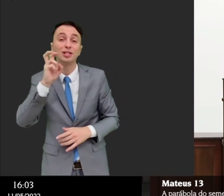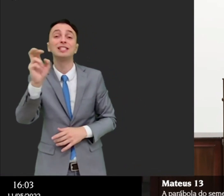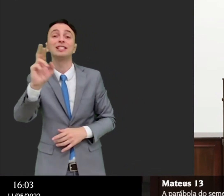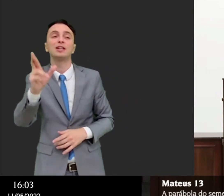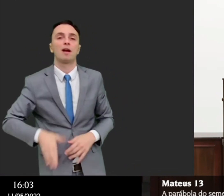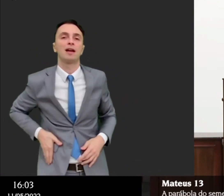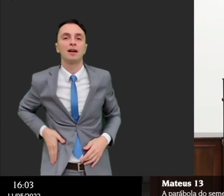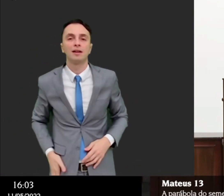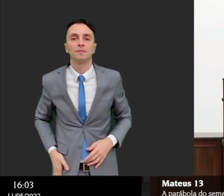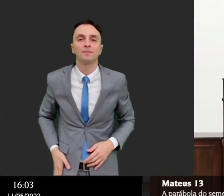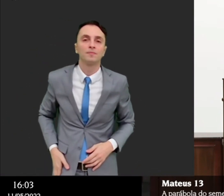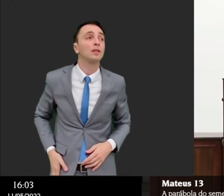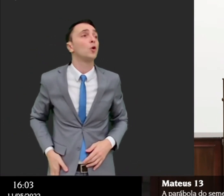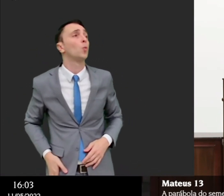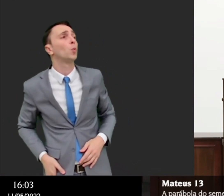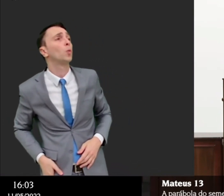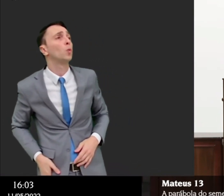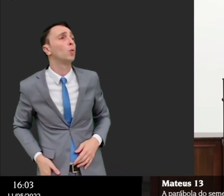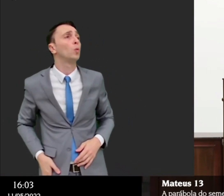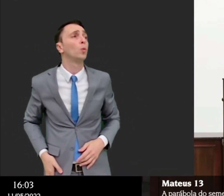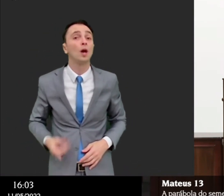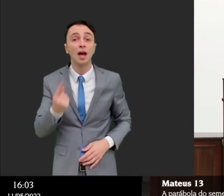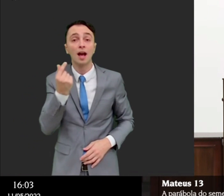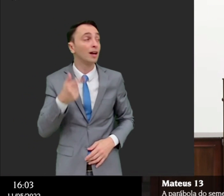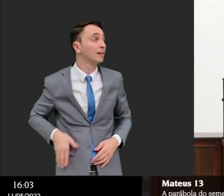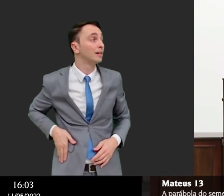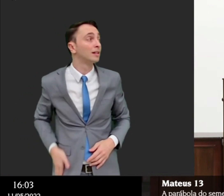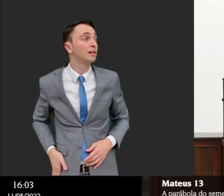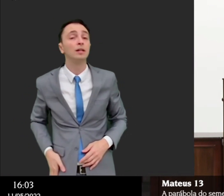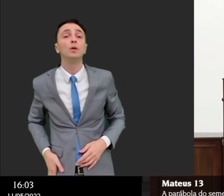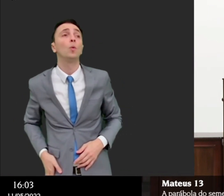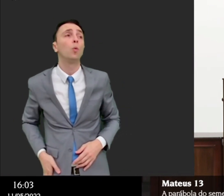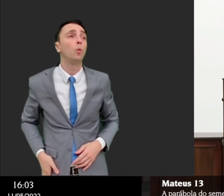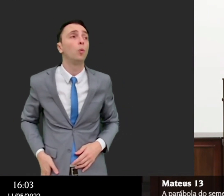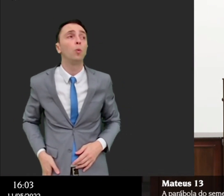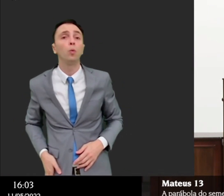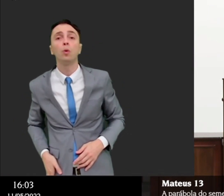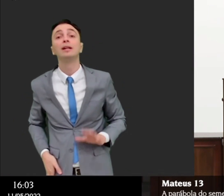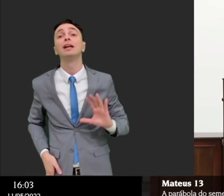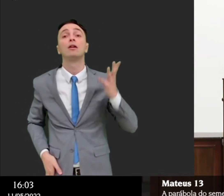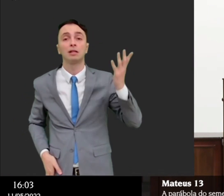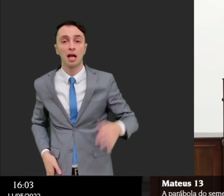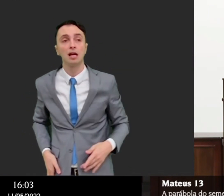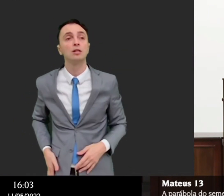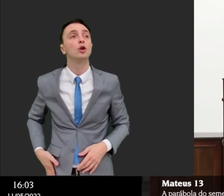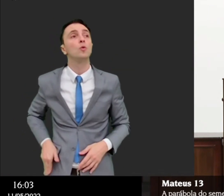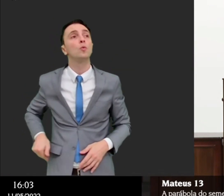fica subindo para os pardal aí, e o bolso meio no avesso. Ah, vê se acorda,